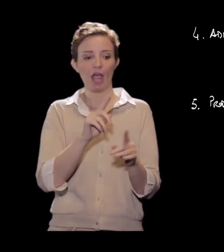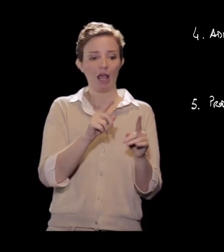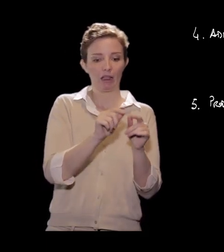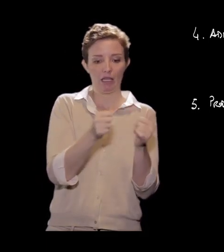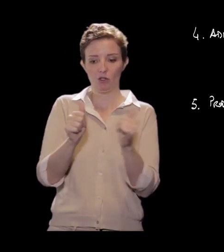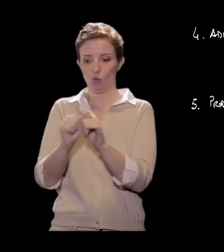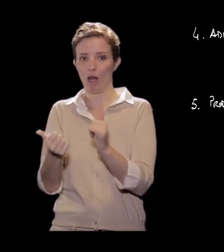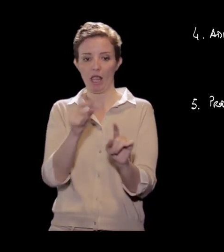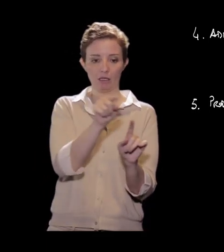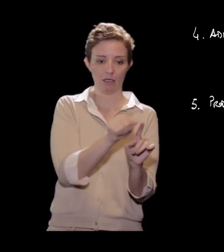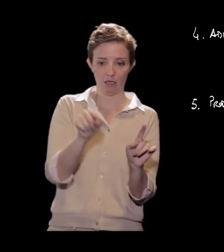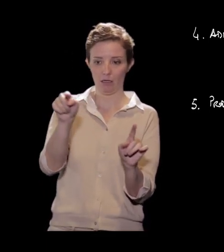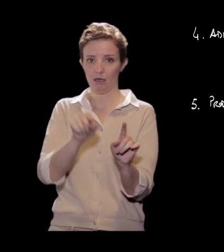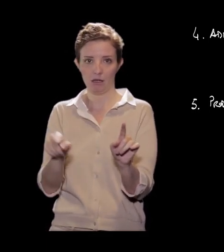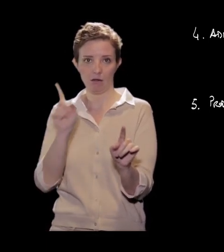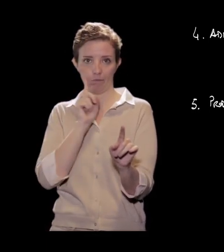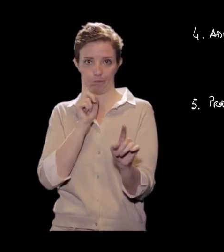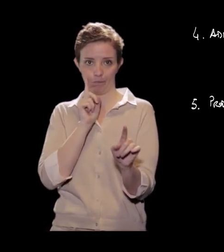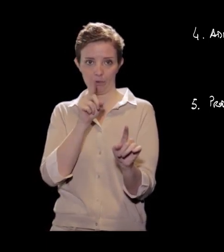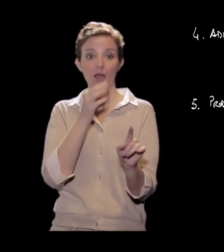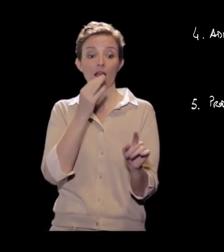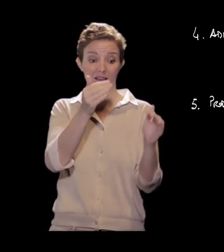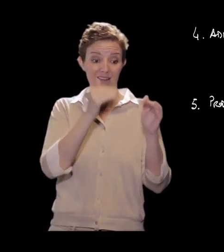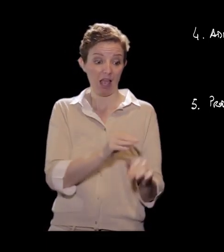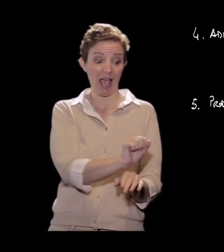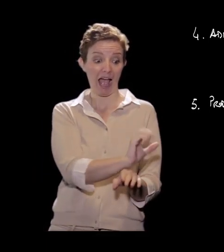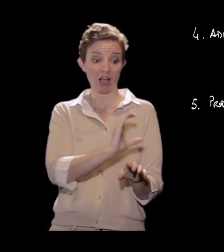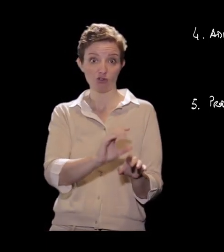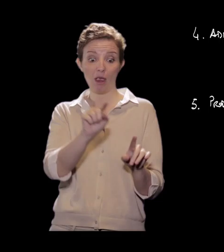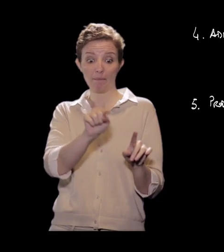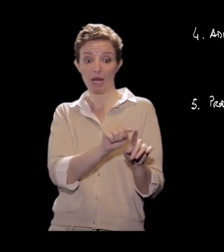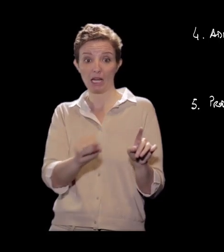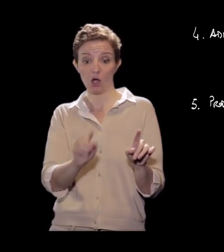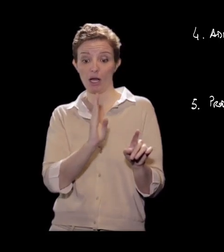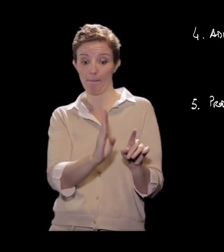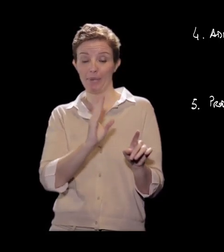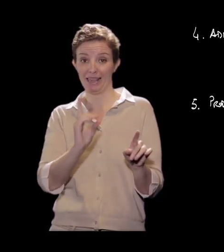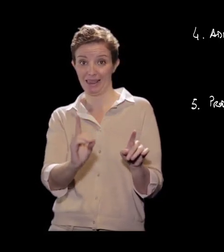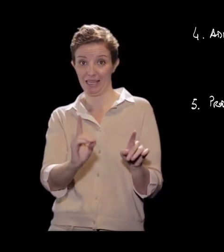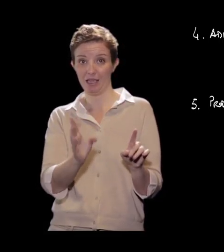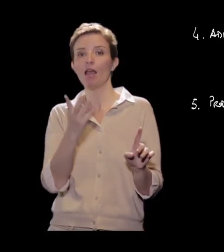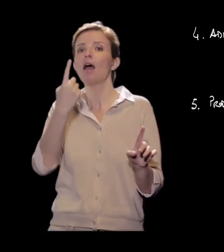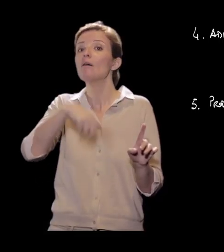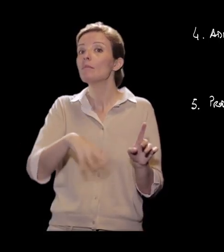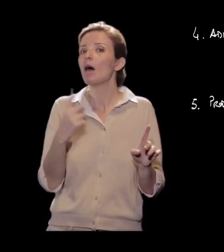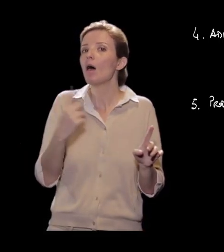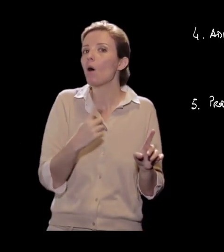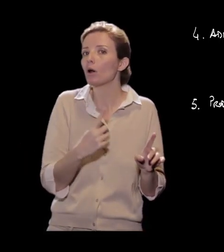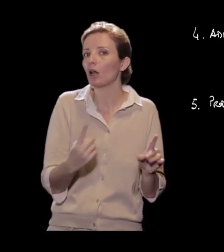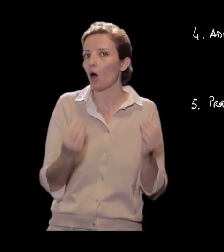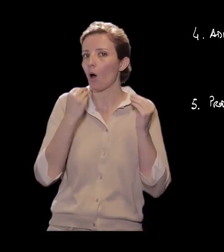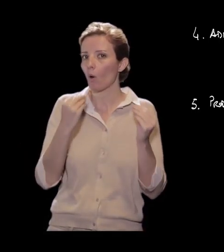noi abbiamo che ha c è minore di b di questo solo nel caso in cui